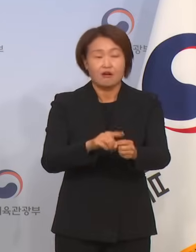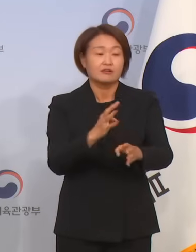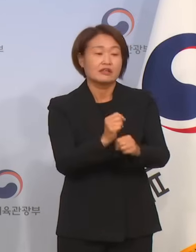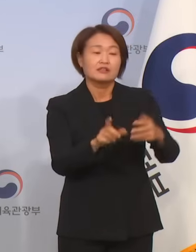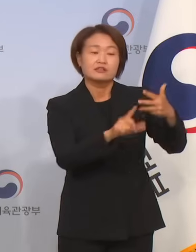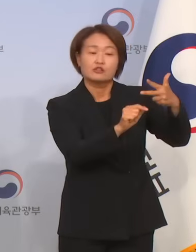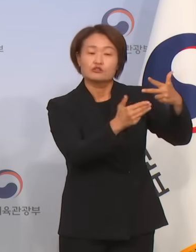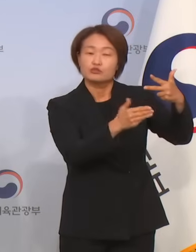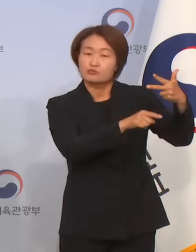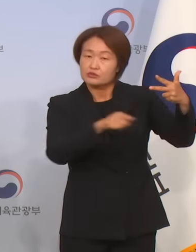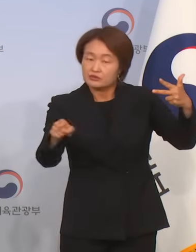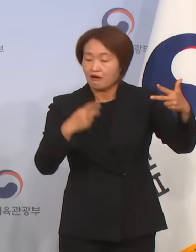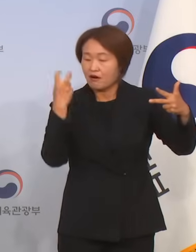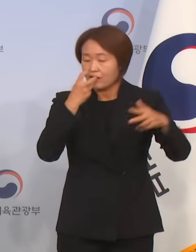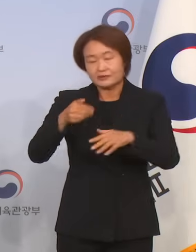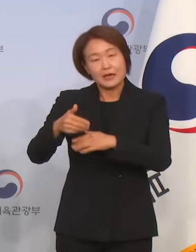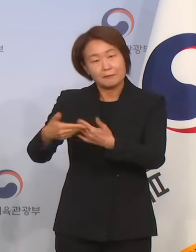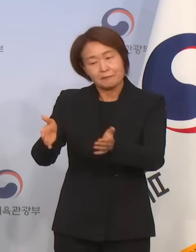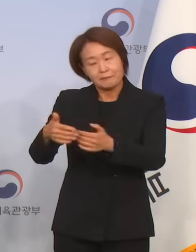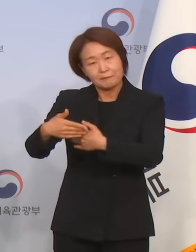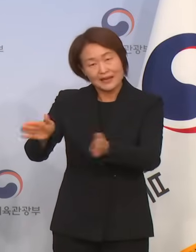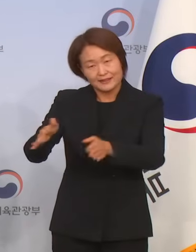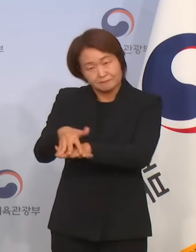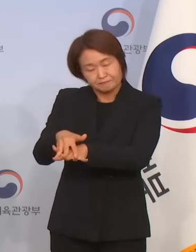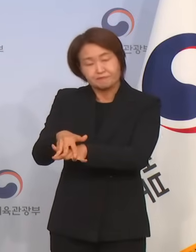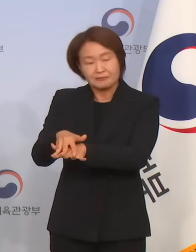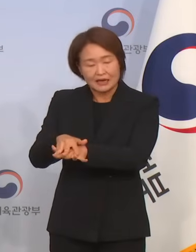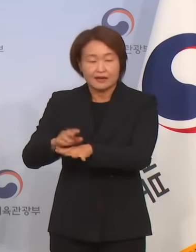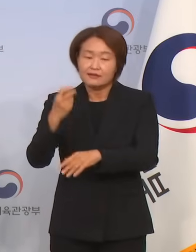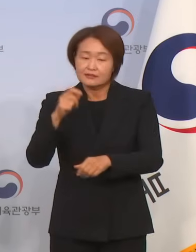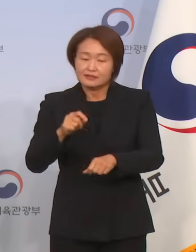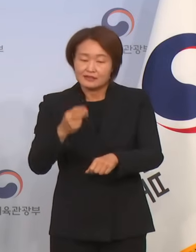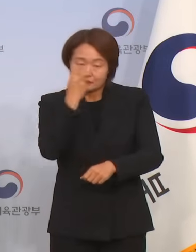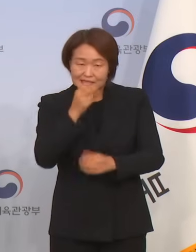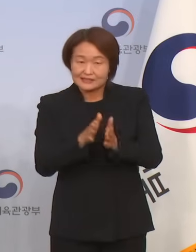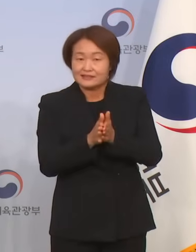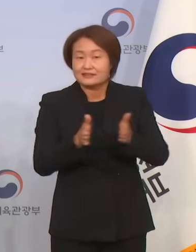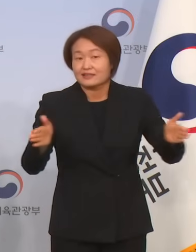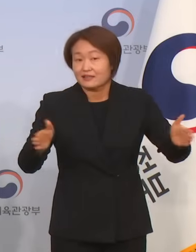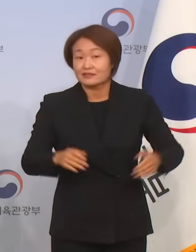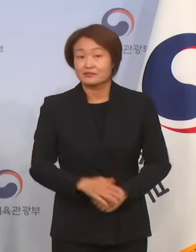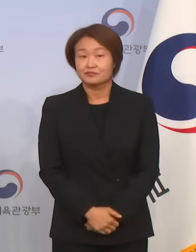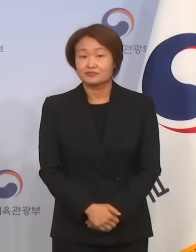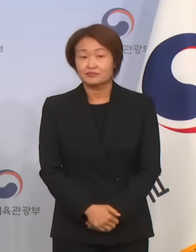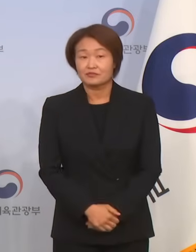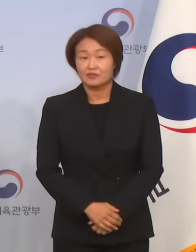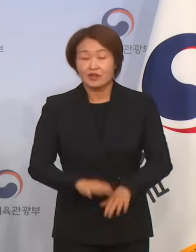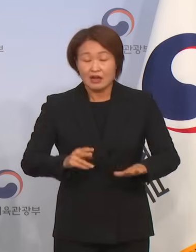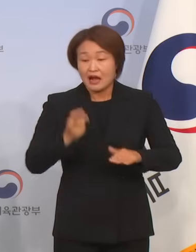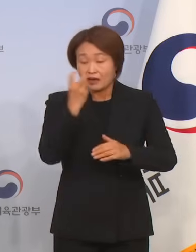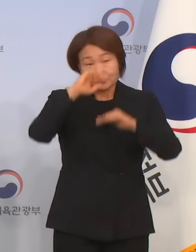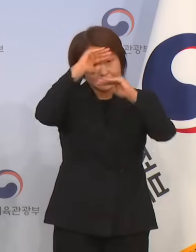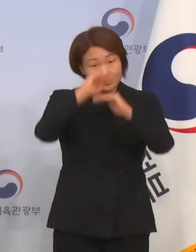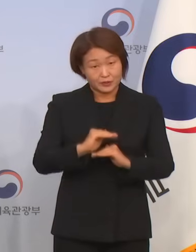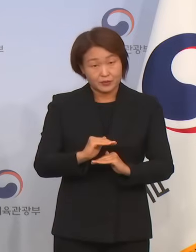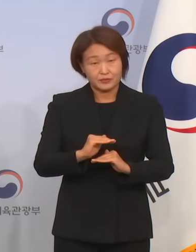29일부터 감사반을 꾸려 특정감사를 실시하였습니다. 이번 특정감사